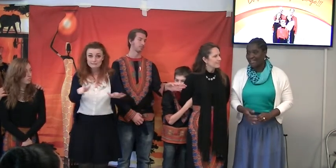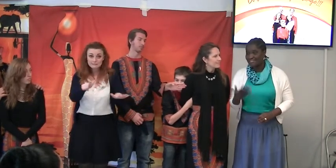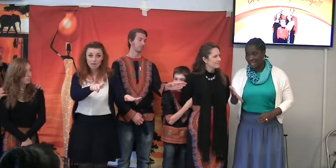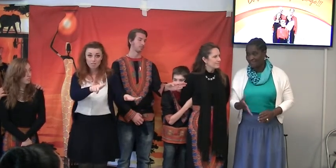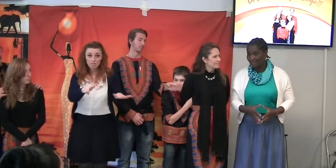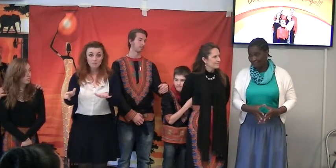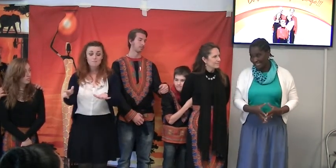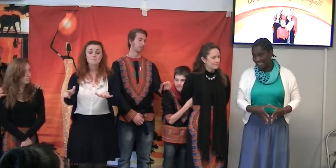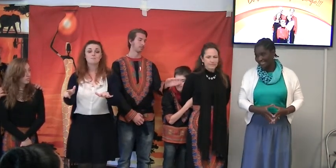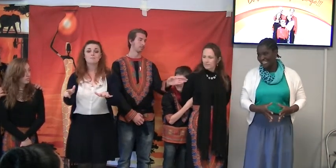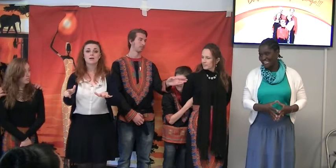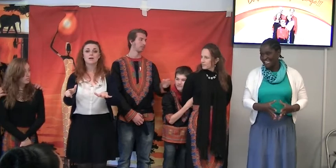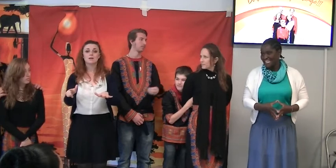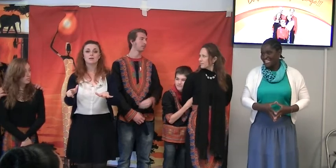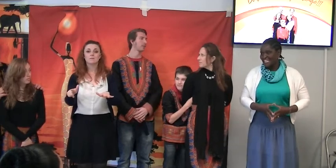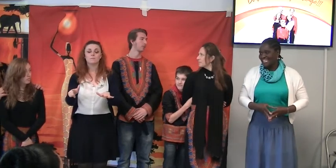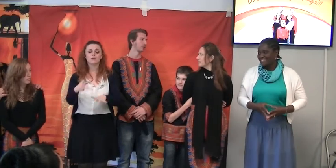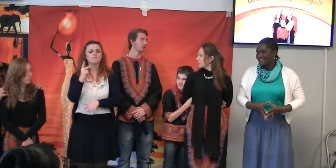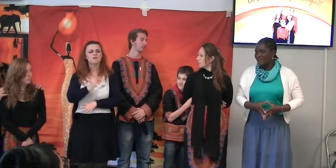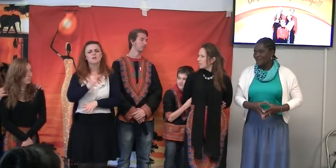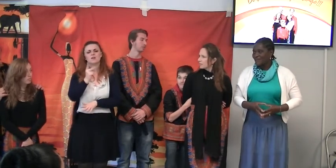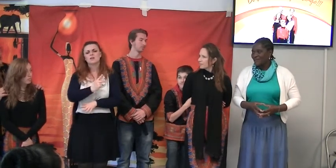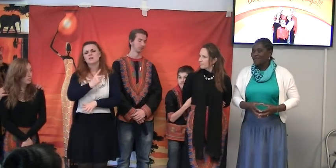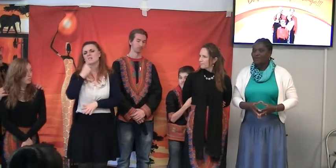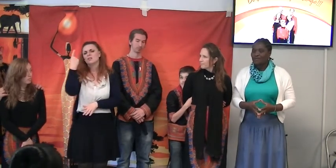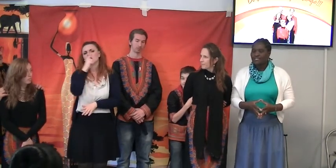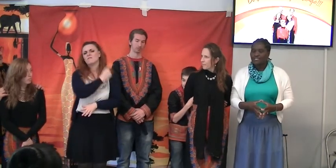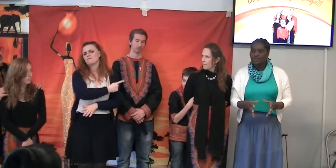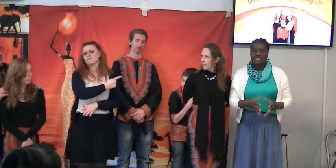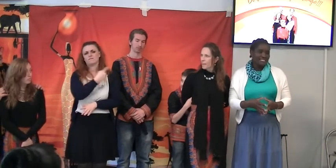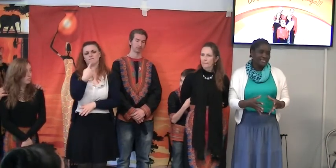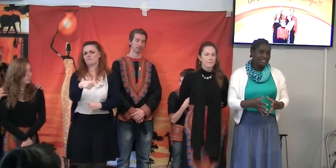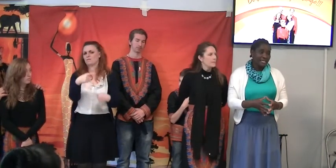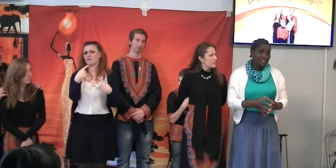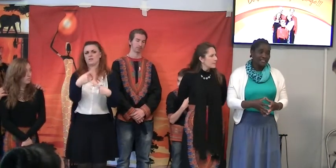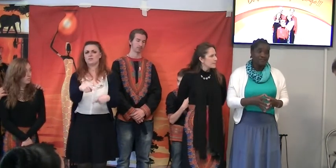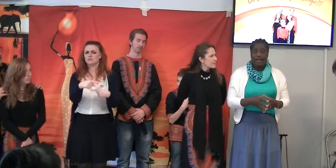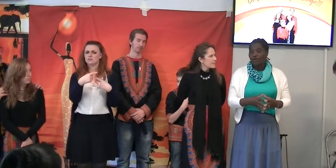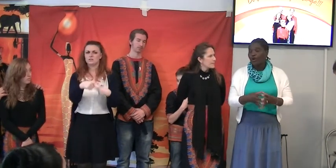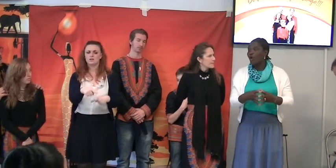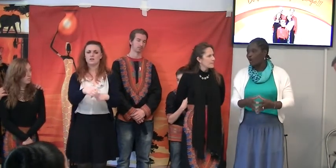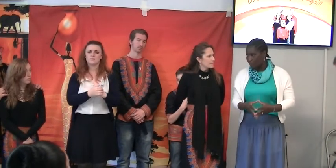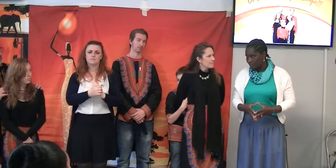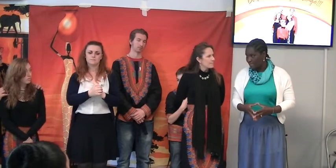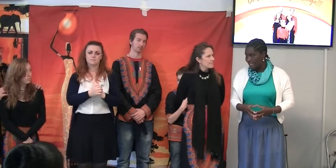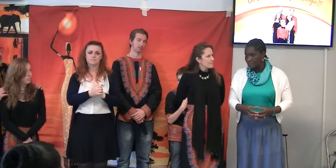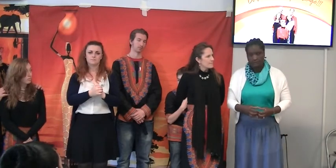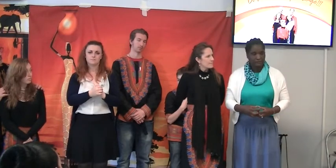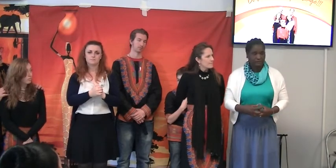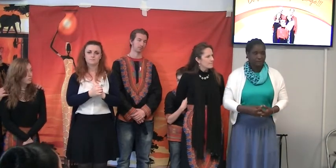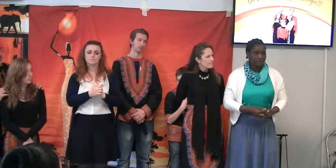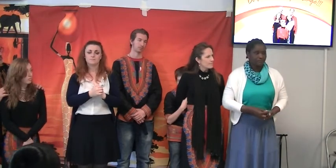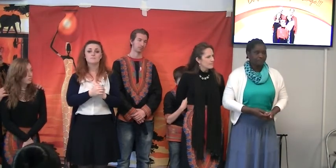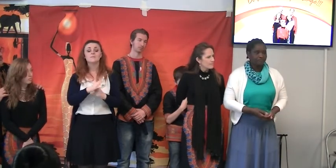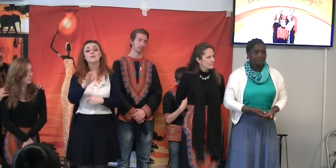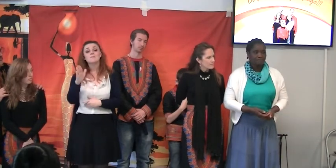a hard time in the beginning. Era veramente duro per me all'inizio. Because the doctors had said if I go home. Perché